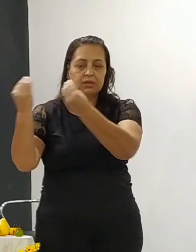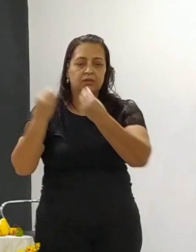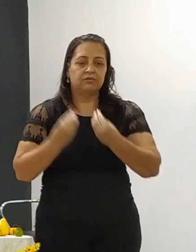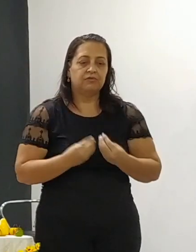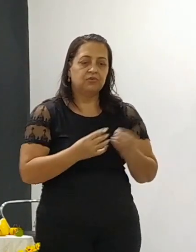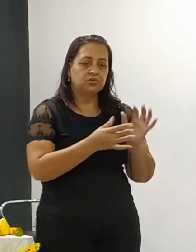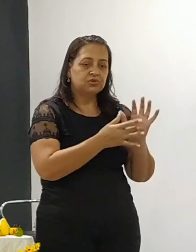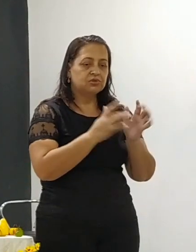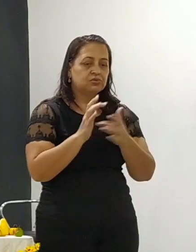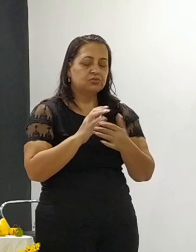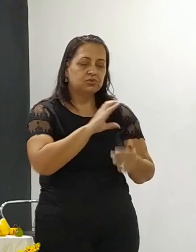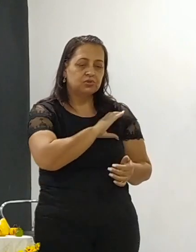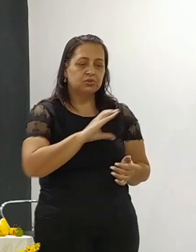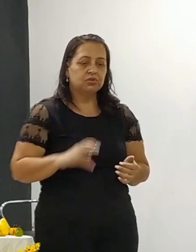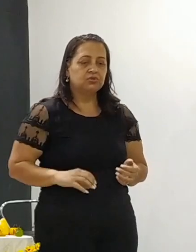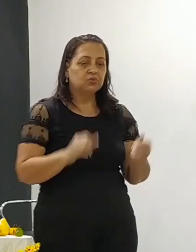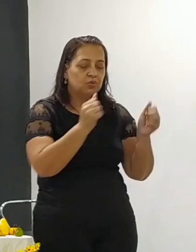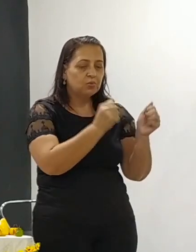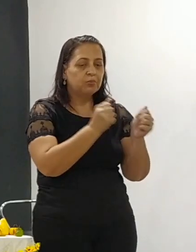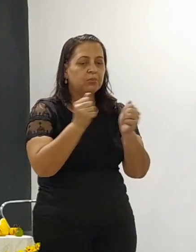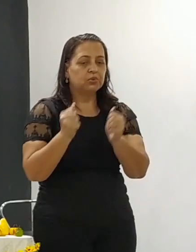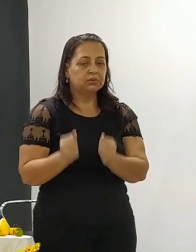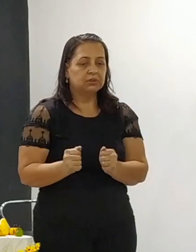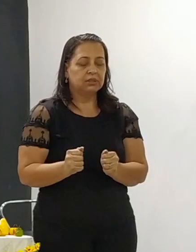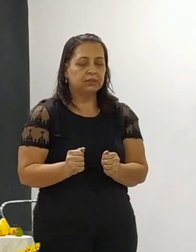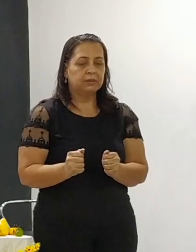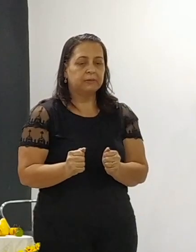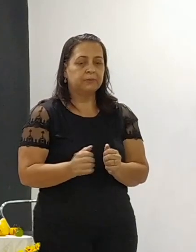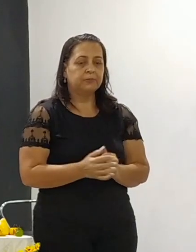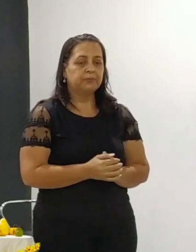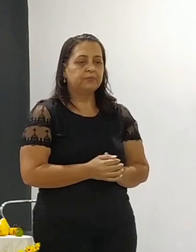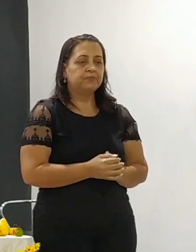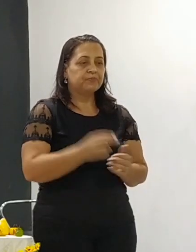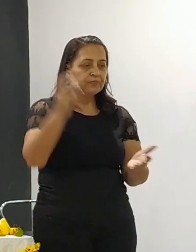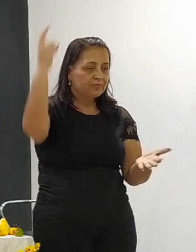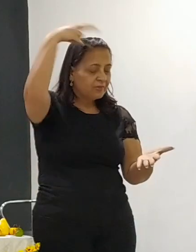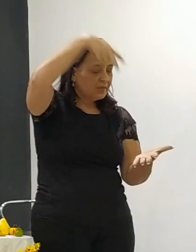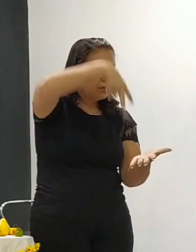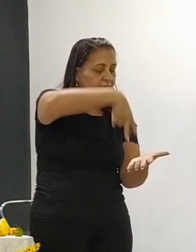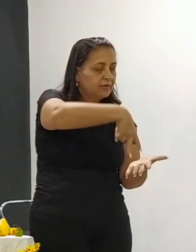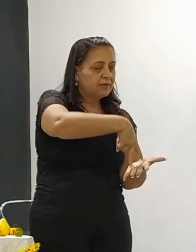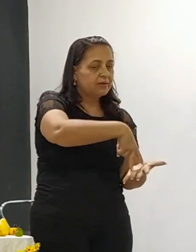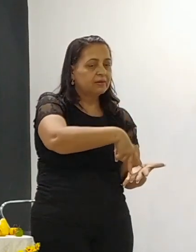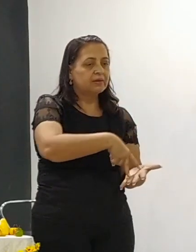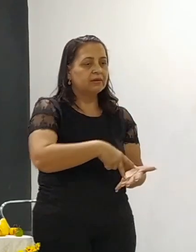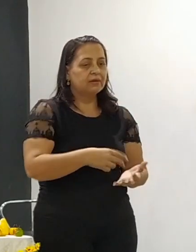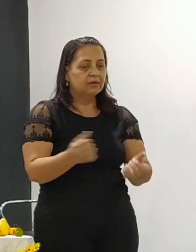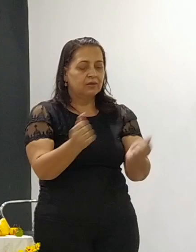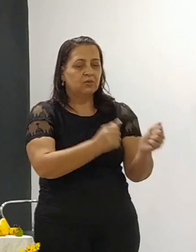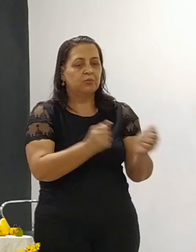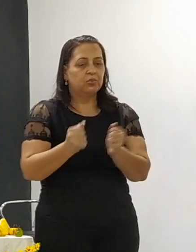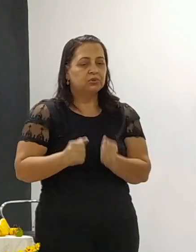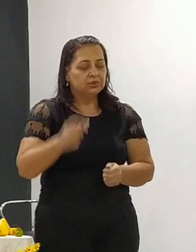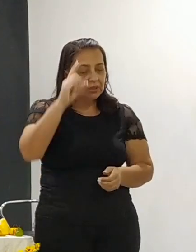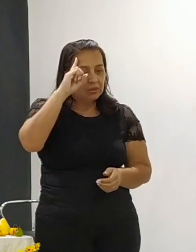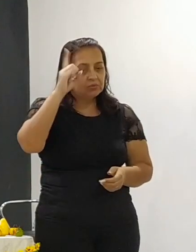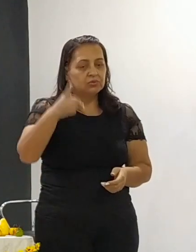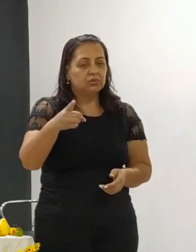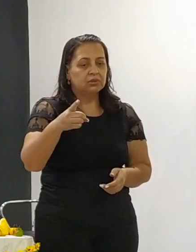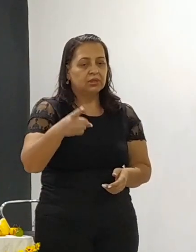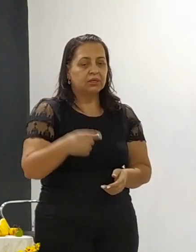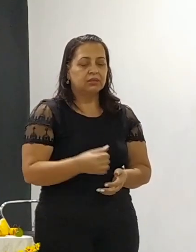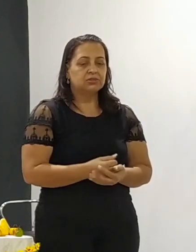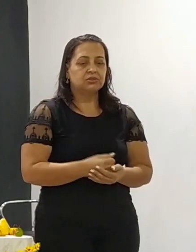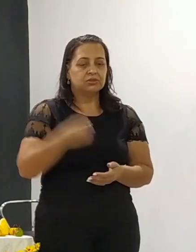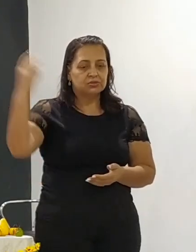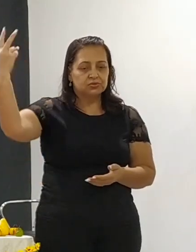com poder. Jesus, quando vem, ele vem com poder, com autoridade. Jesus vem com poder